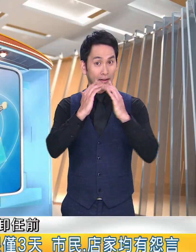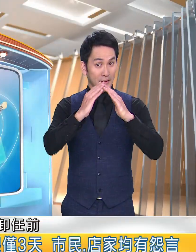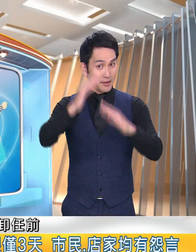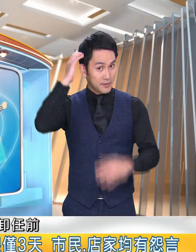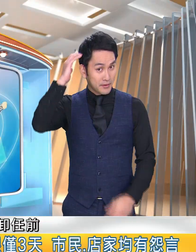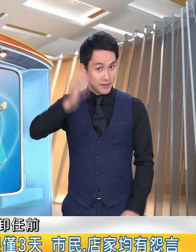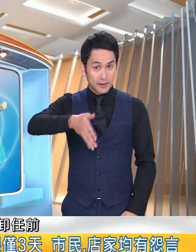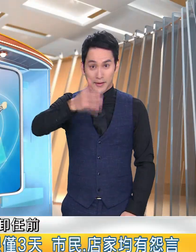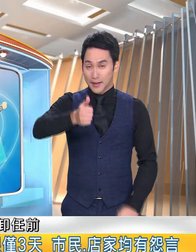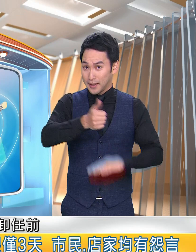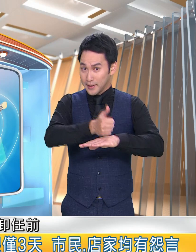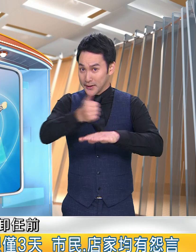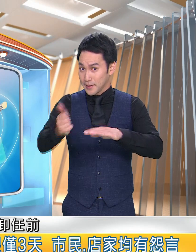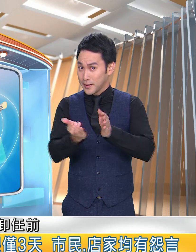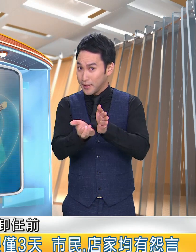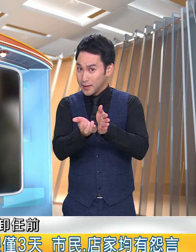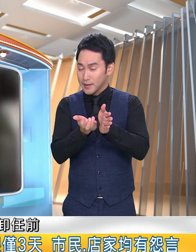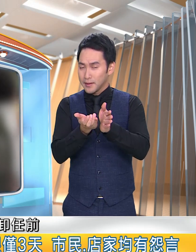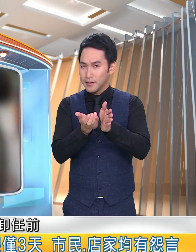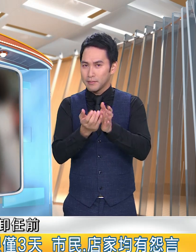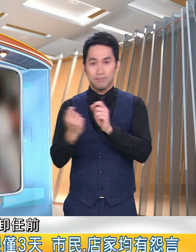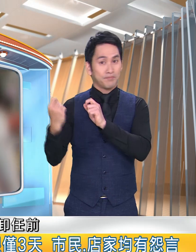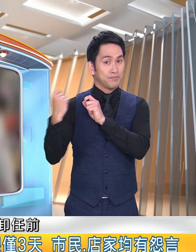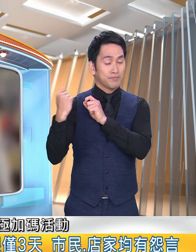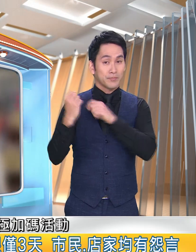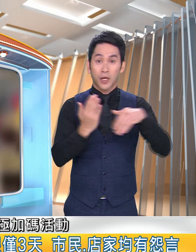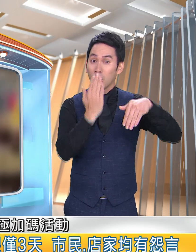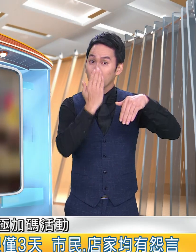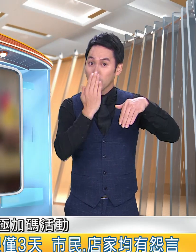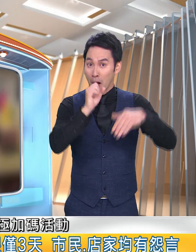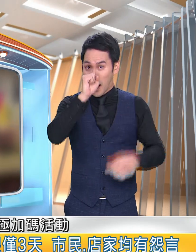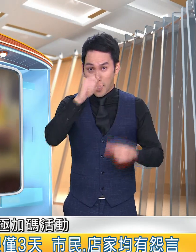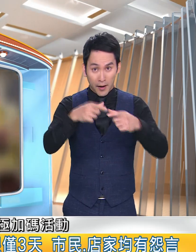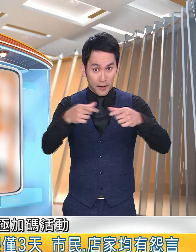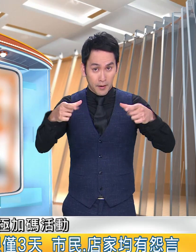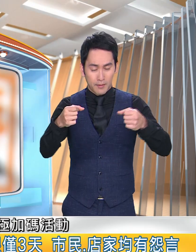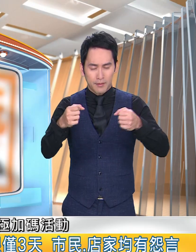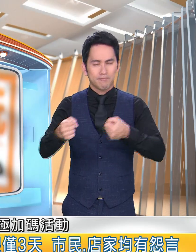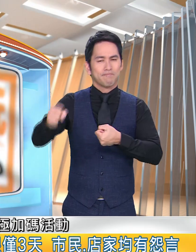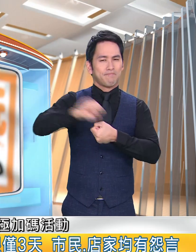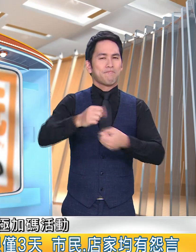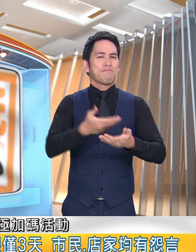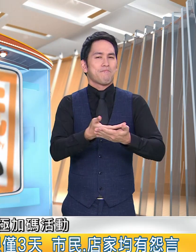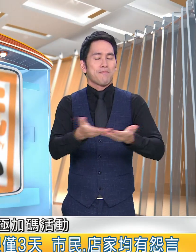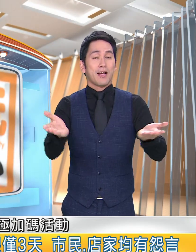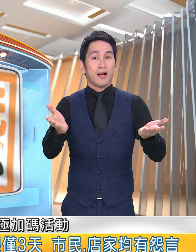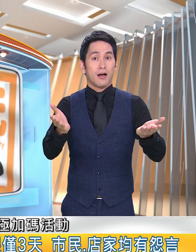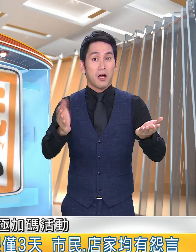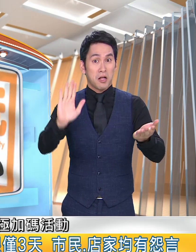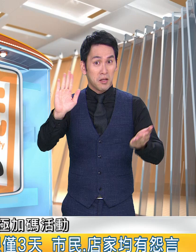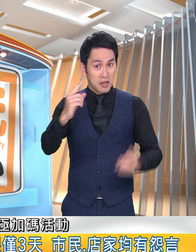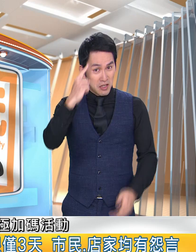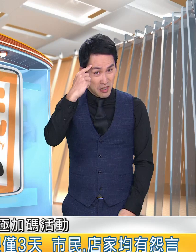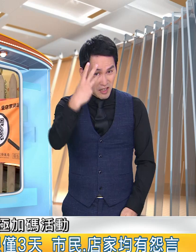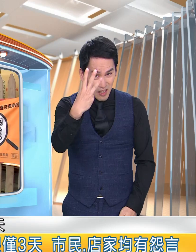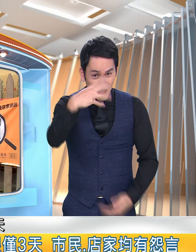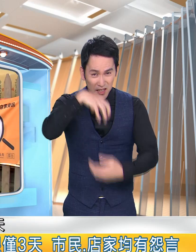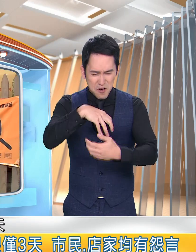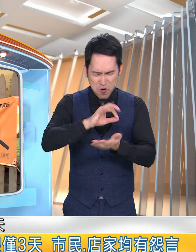台北市长柯文哲卸任之前推出熊好券的终极加码活动，由于期限